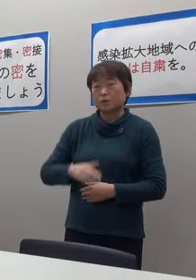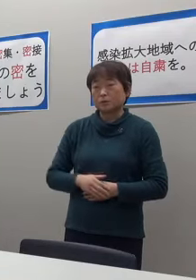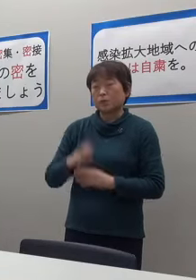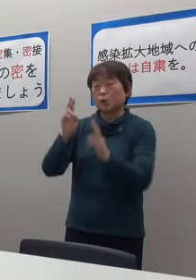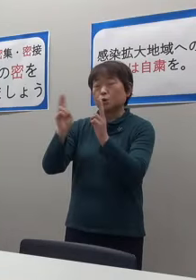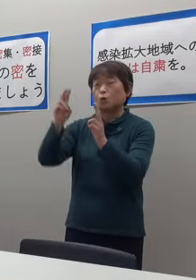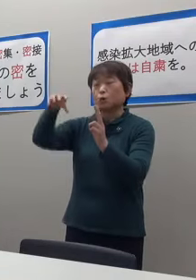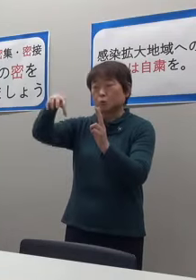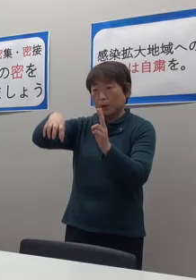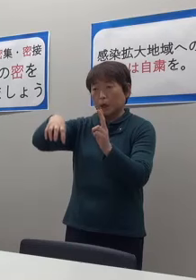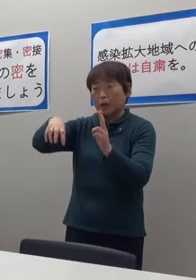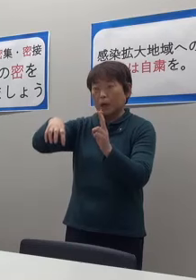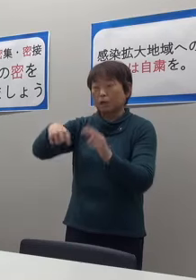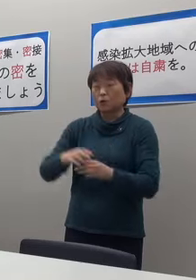がでしょう